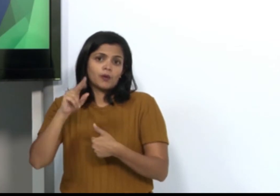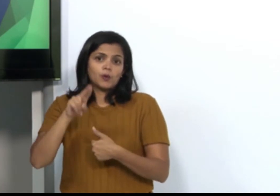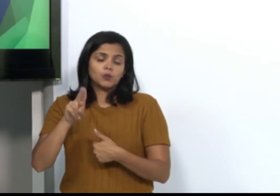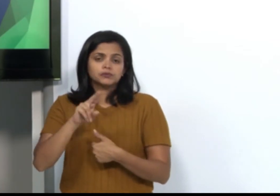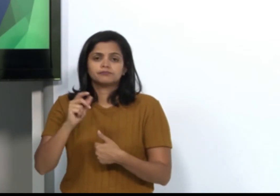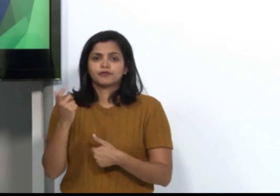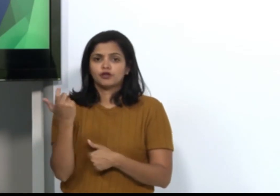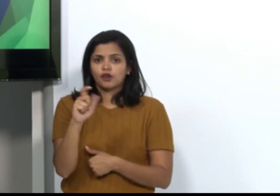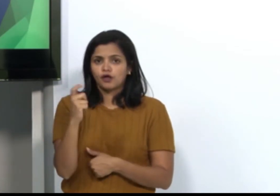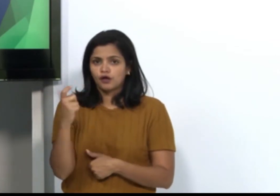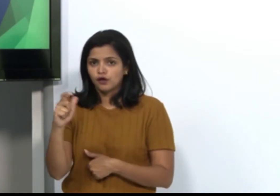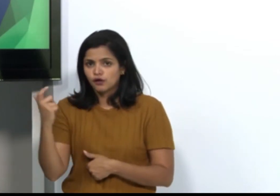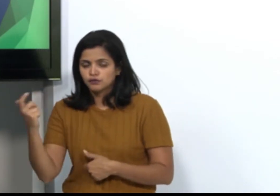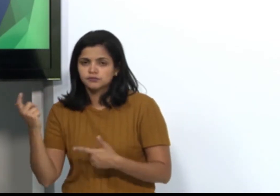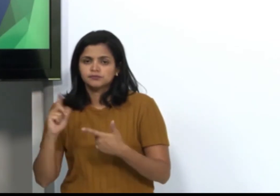sobre o uso do ELAN.